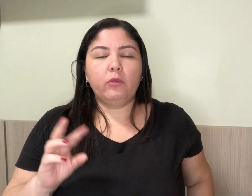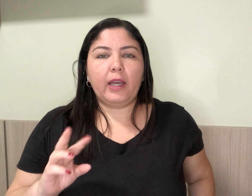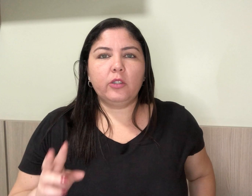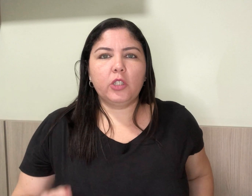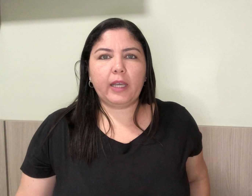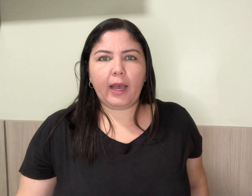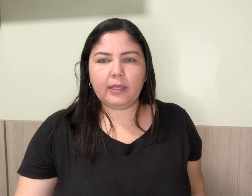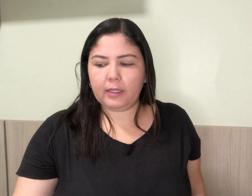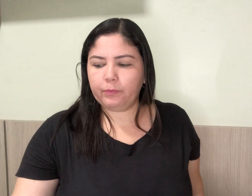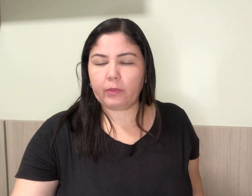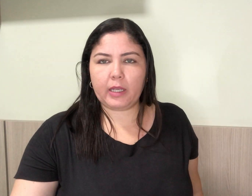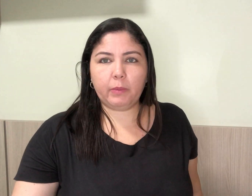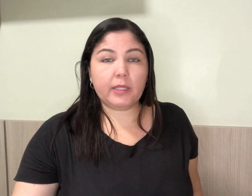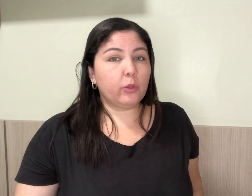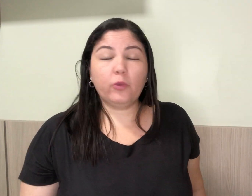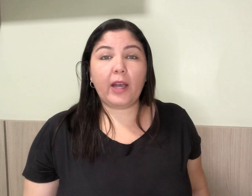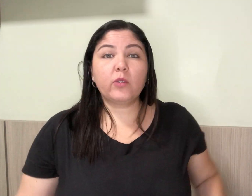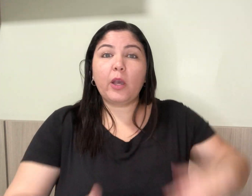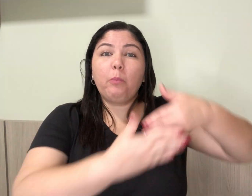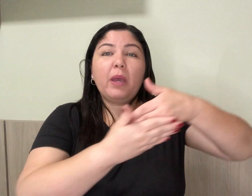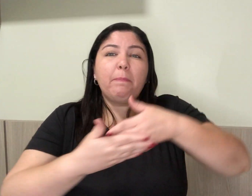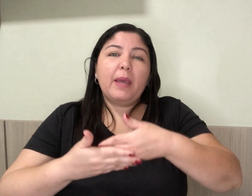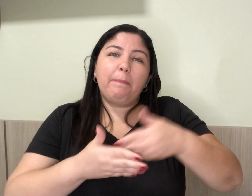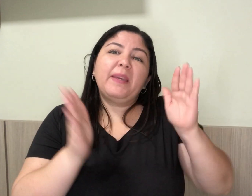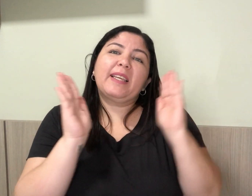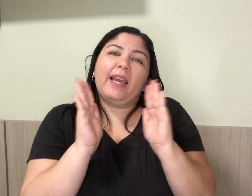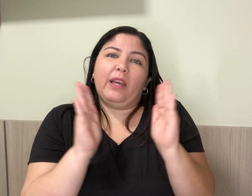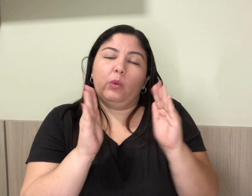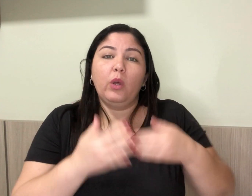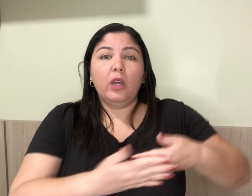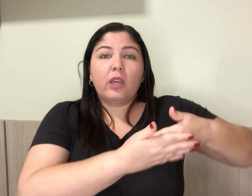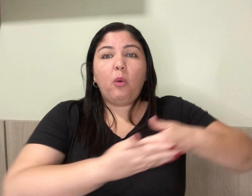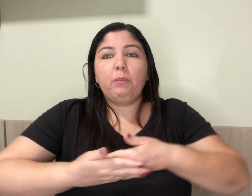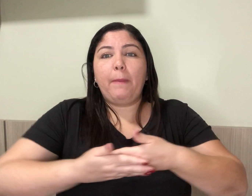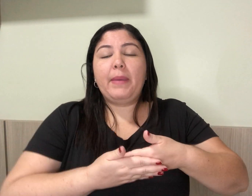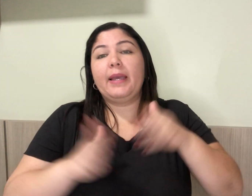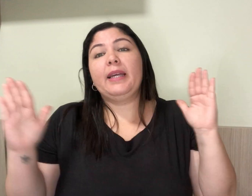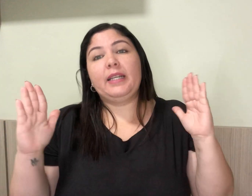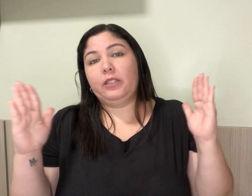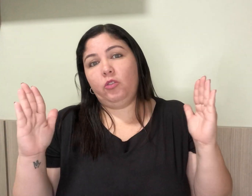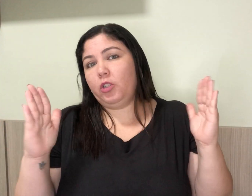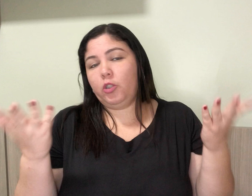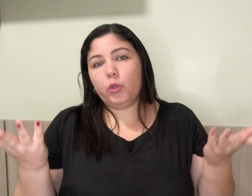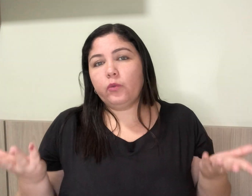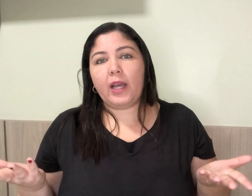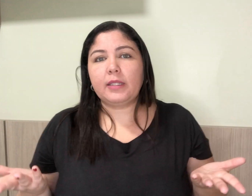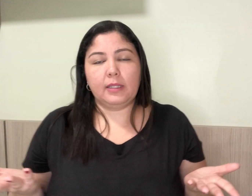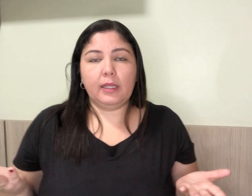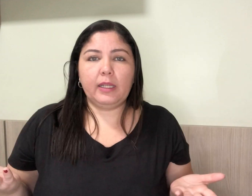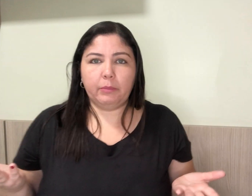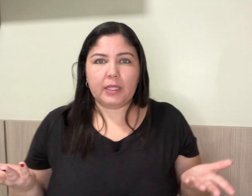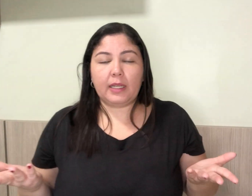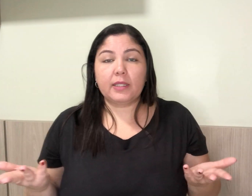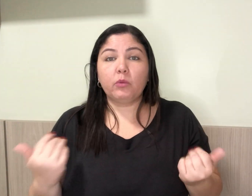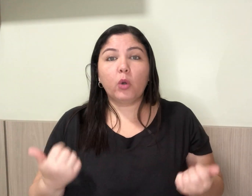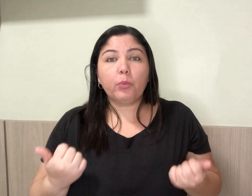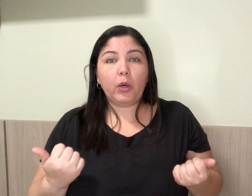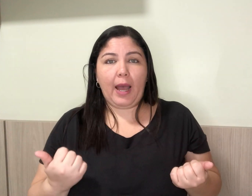vai indicar aí a expressão. Eu não faço que é um bebê pequeno, que é um bebê grande. A gente não faz assim em Libras, elas são